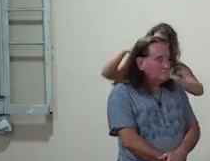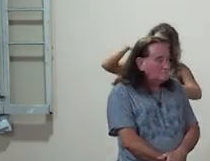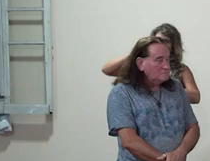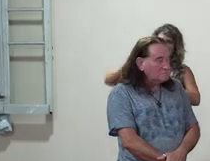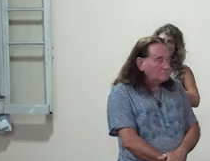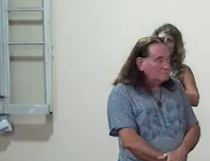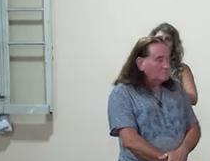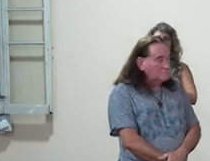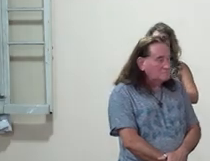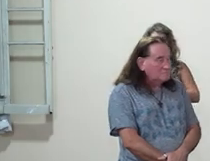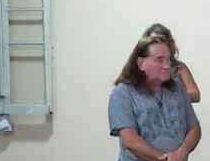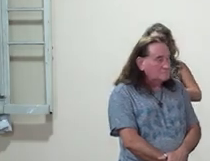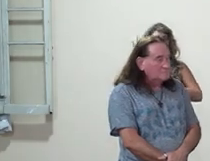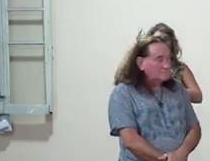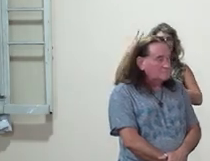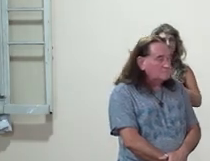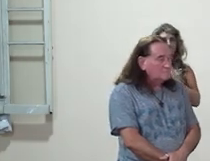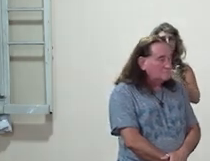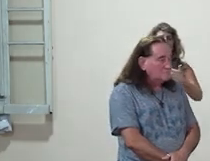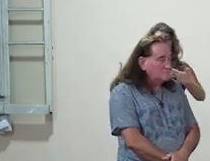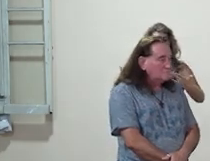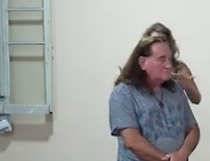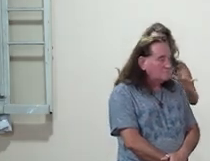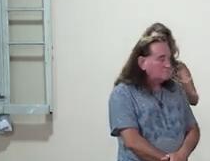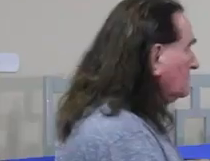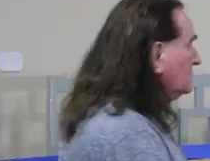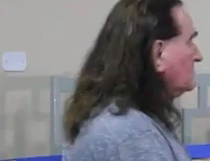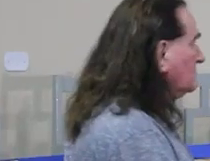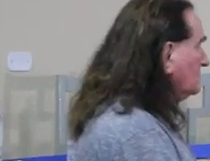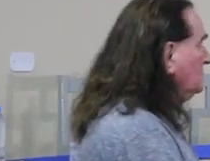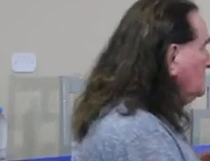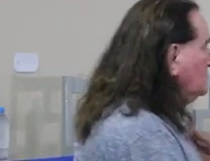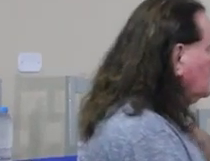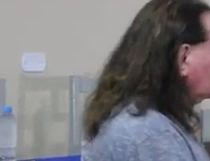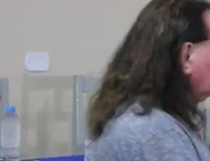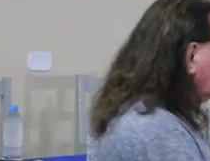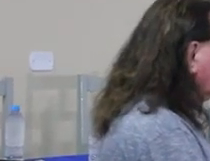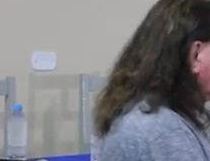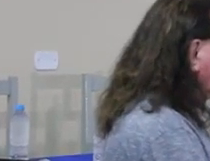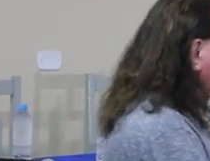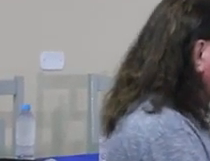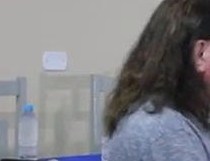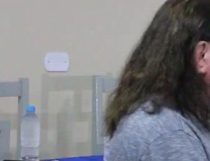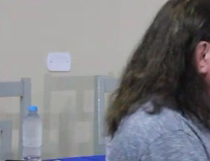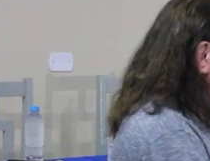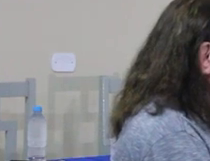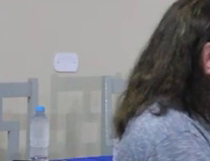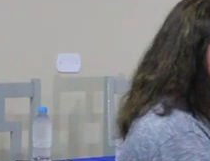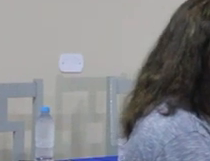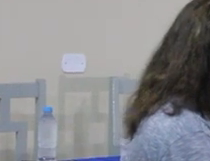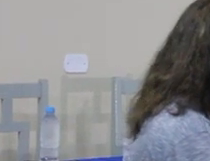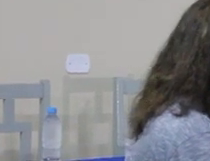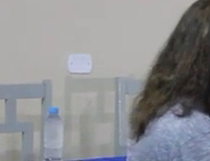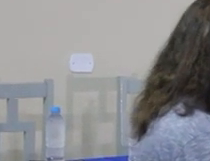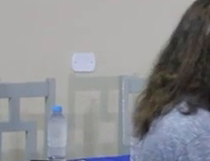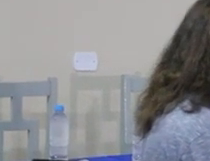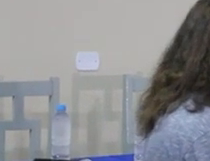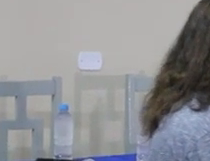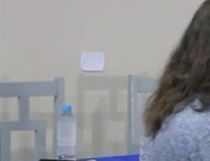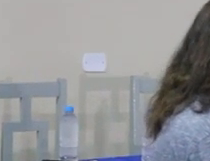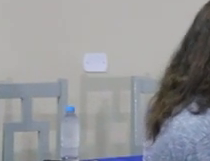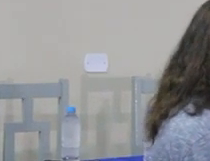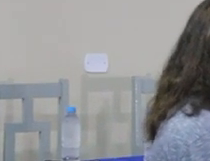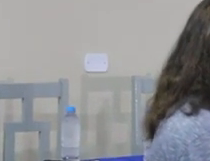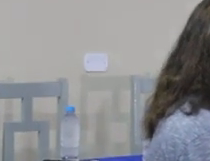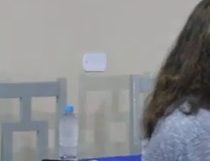Vamos tentar dar uma solução para algumas coisas que incomodam o cidadão parnanguara. Que dirá